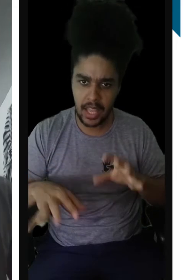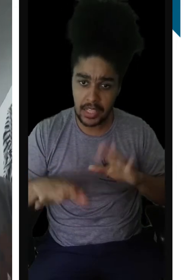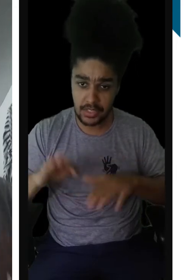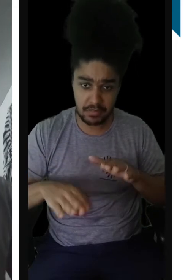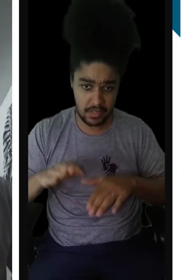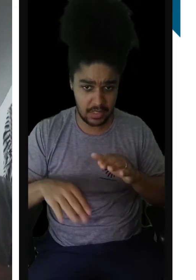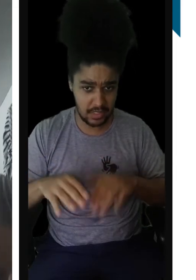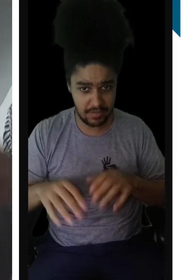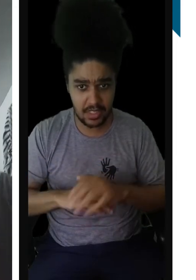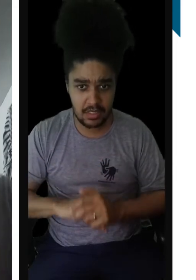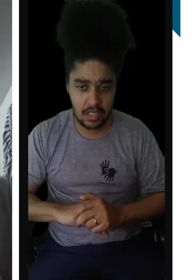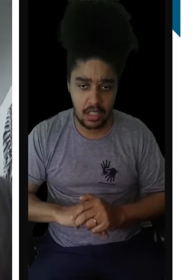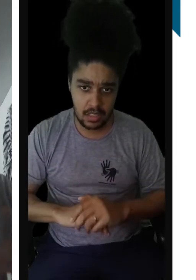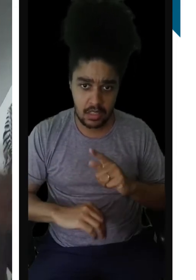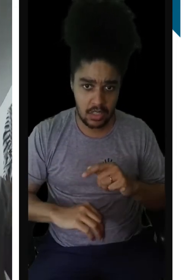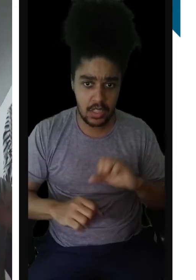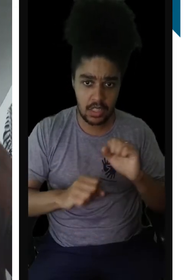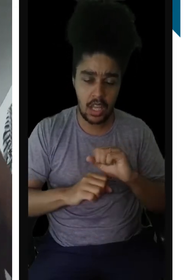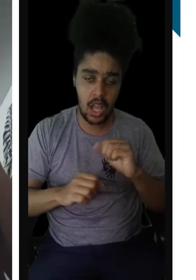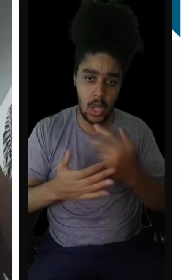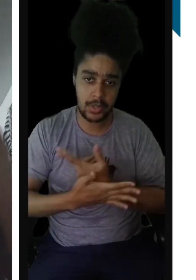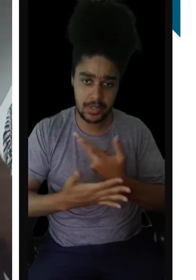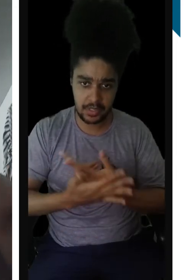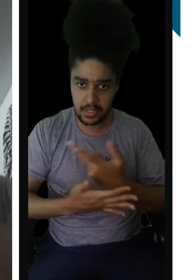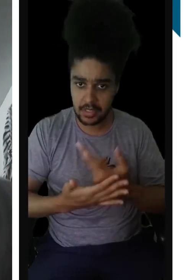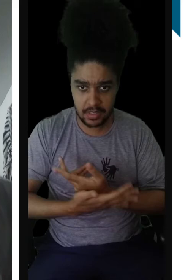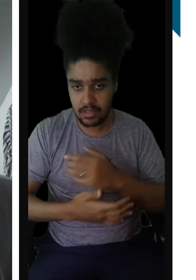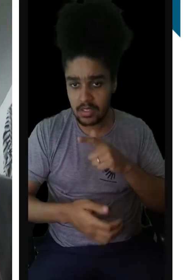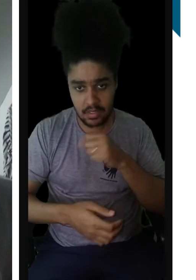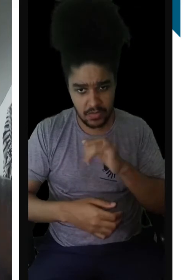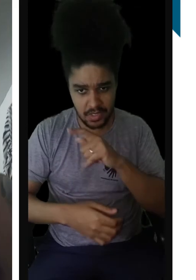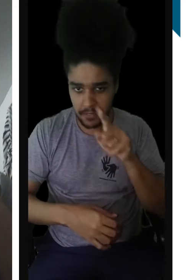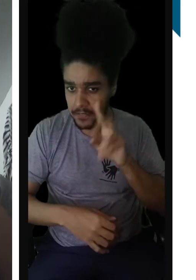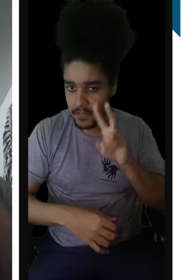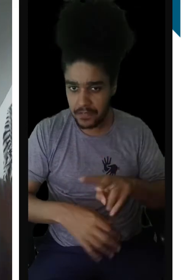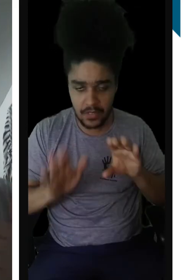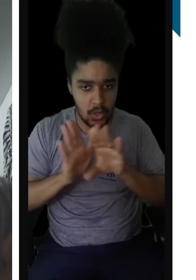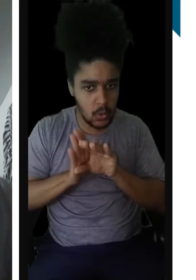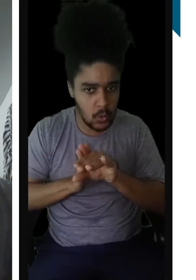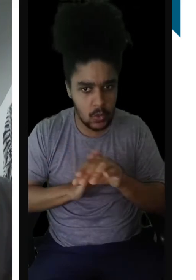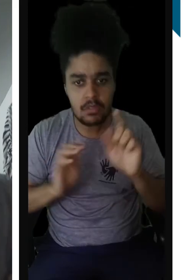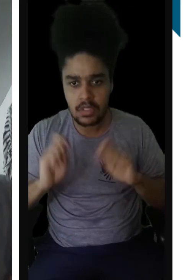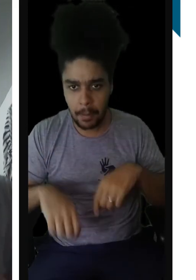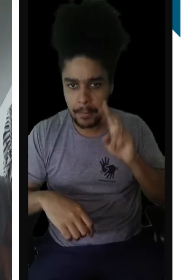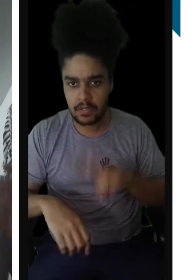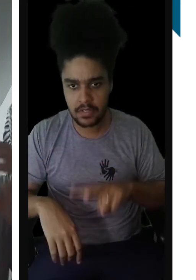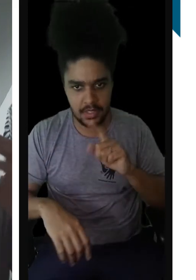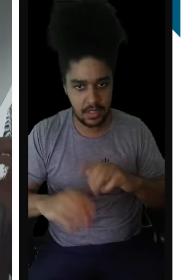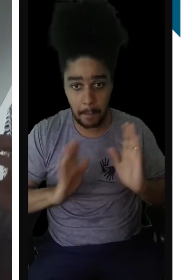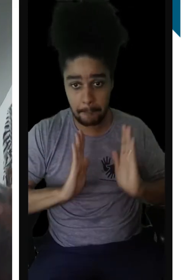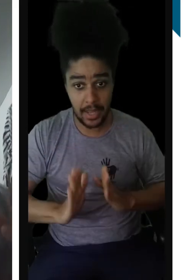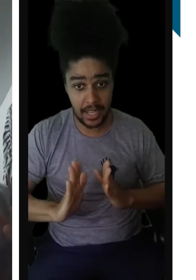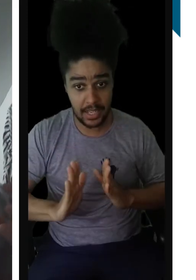em quando, mas de vez em sempre explode alguns casos. É só você dar um Google aí que você vai ver. Beleza? Então esse é